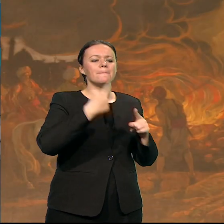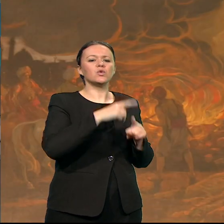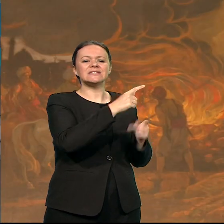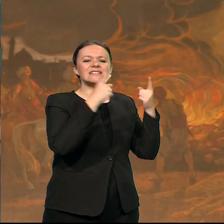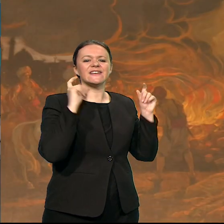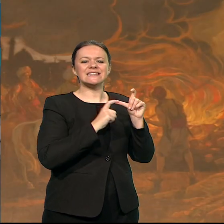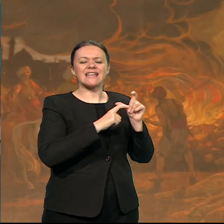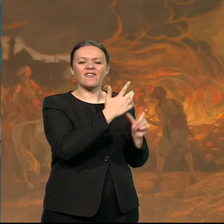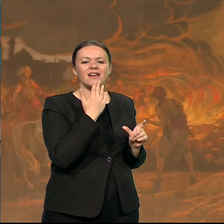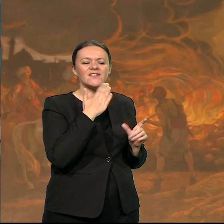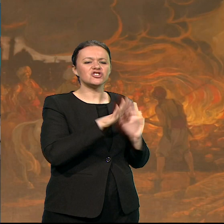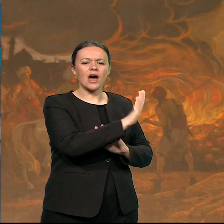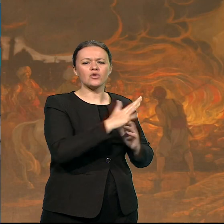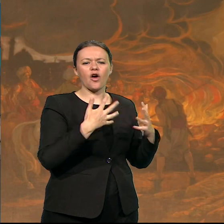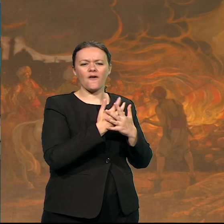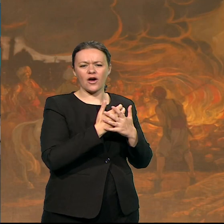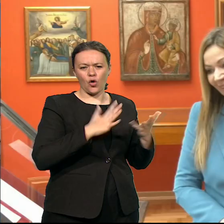Save na Vračaru.